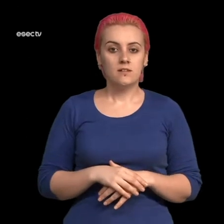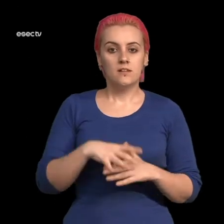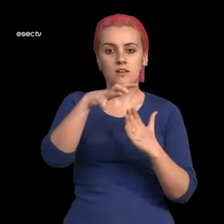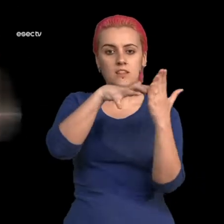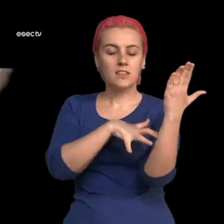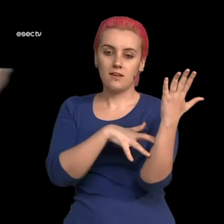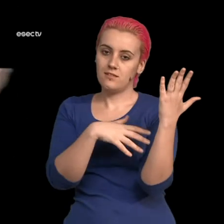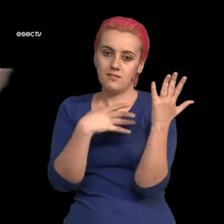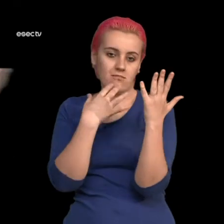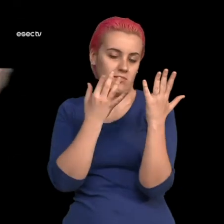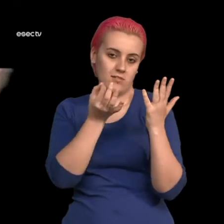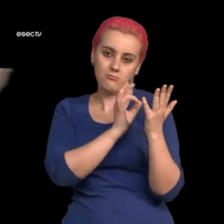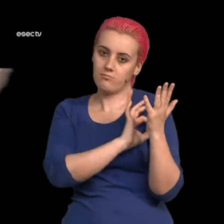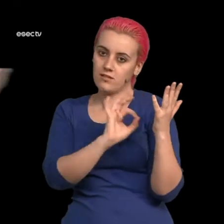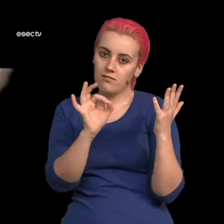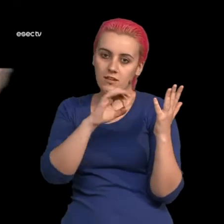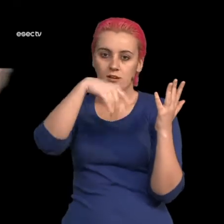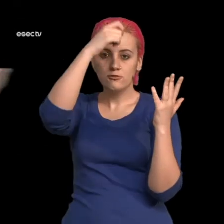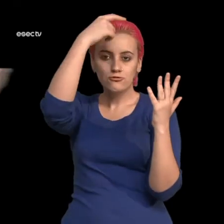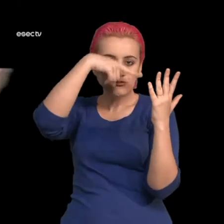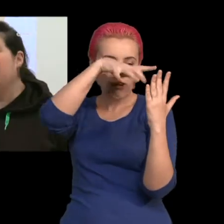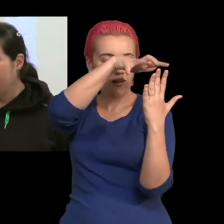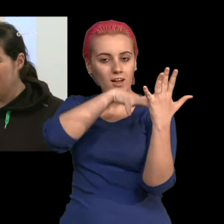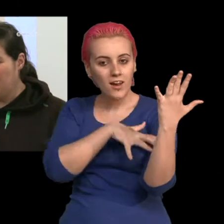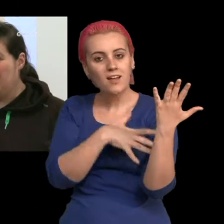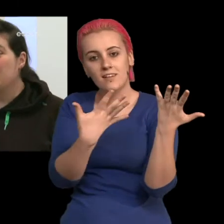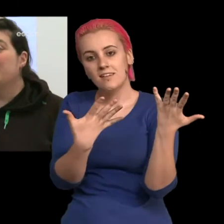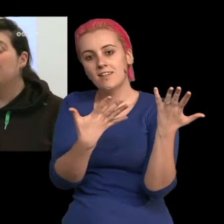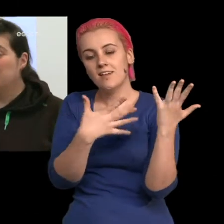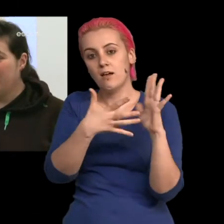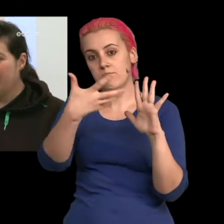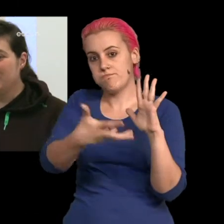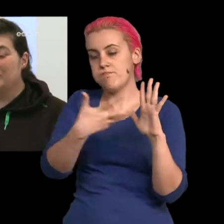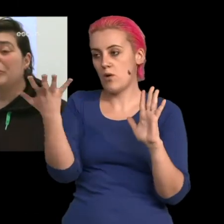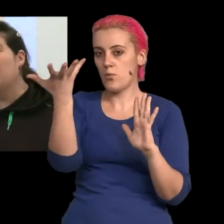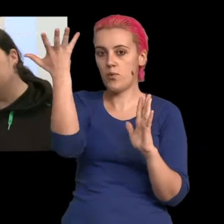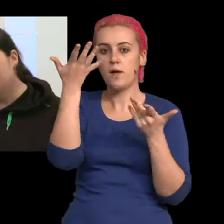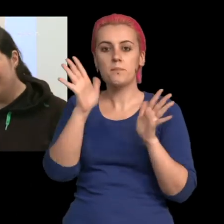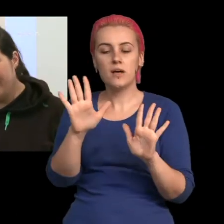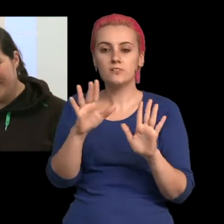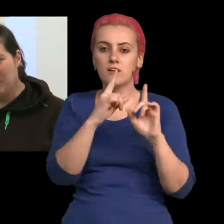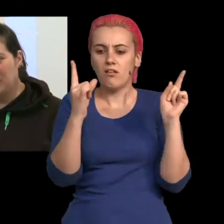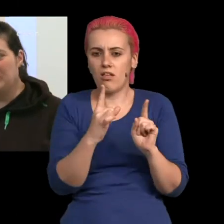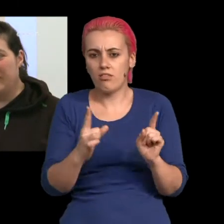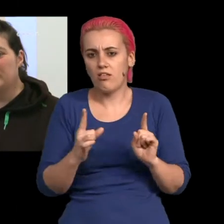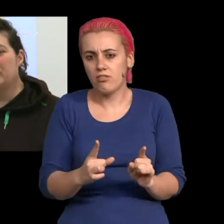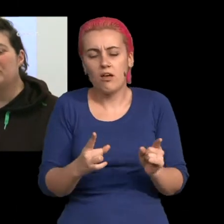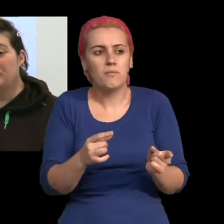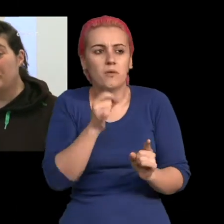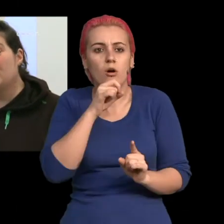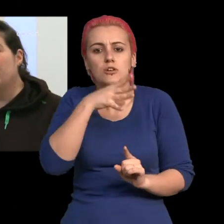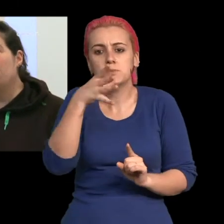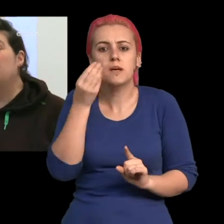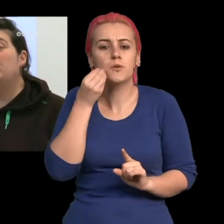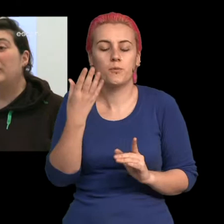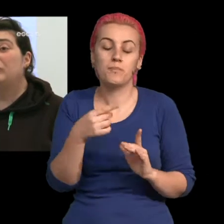O texto é um texto maravilhoso, não é? A história é uma história que naturalmente é bastante complexa, mas de uma forma muito sintética, muito sumária.